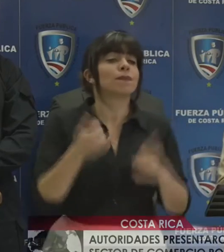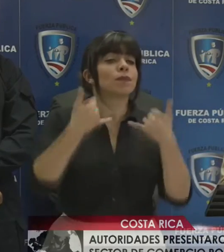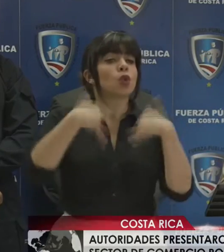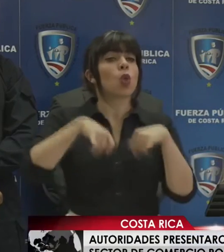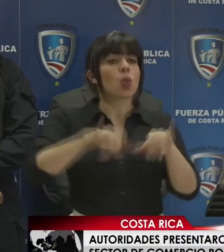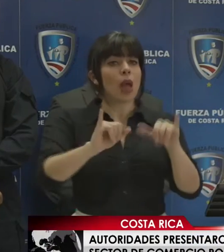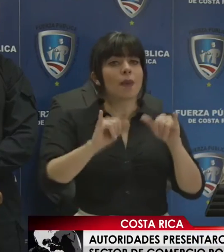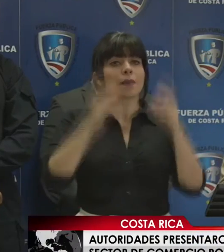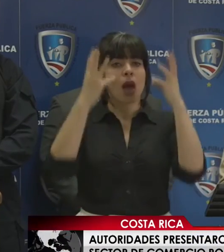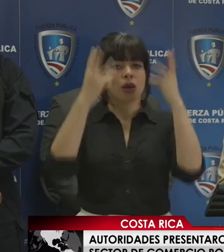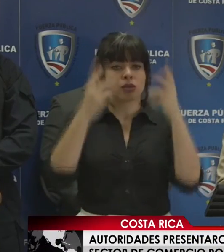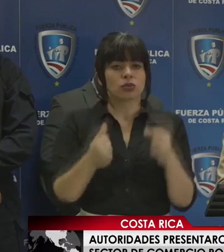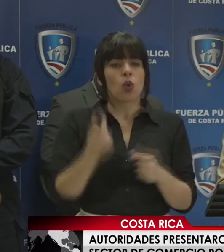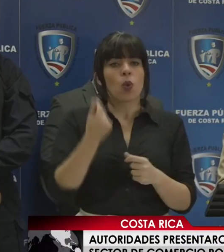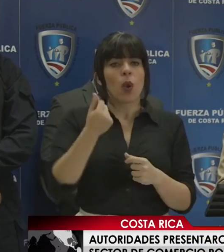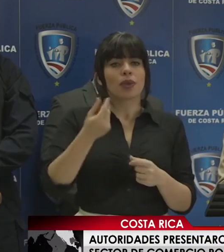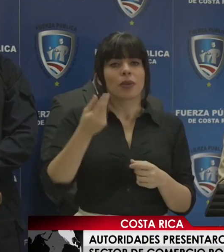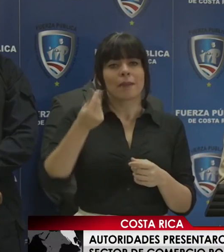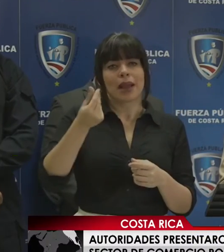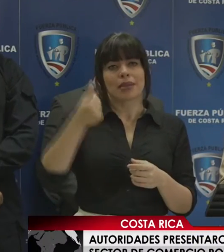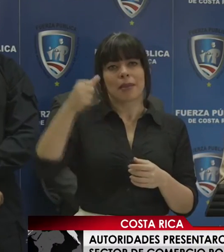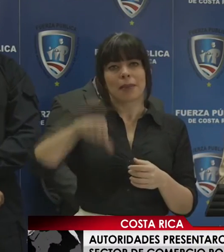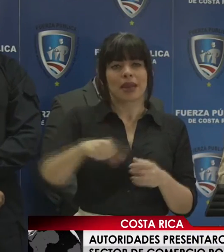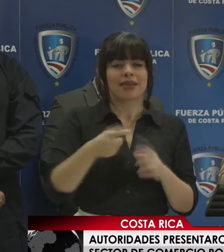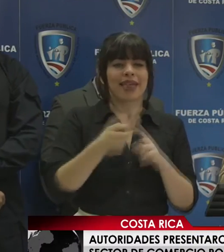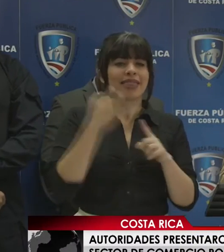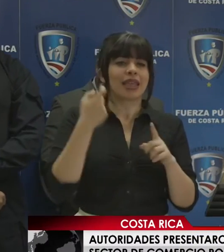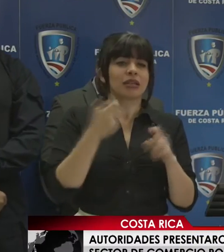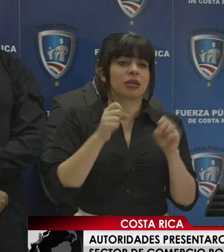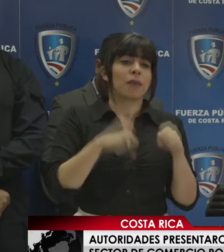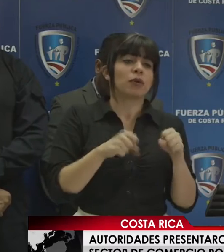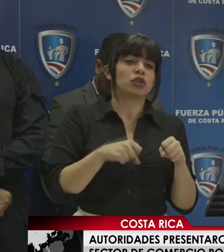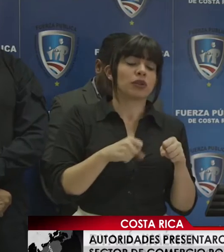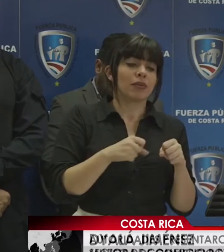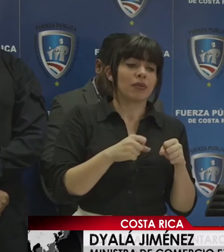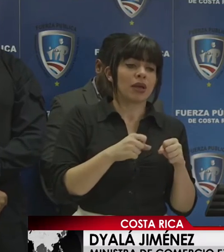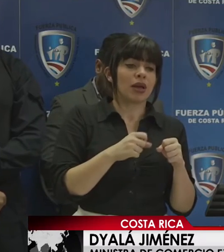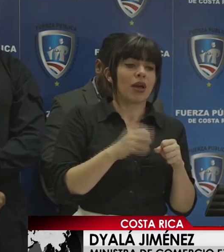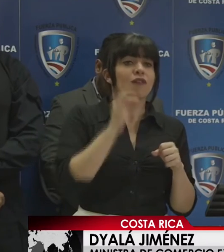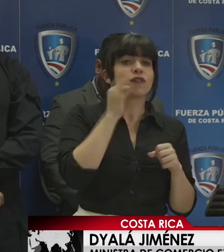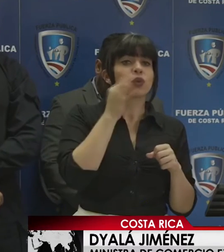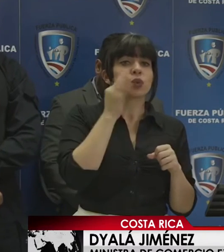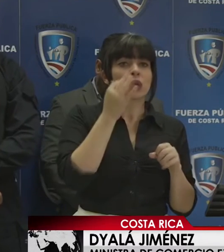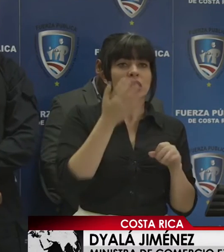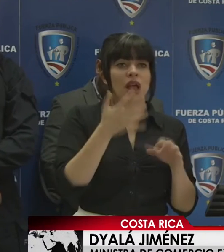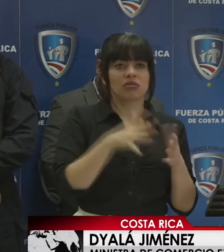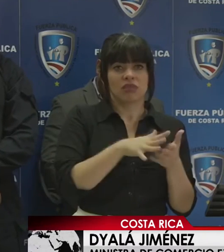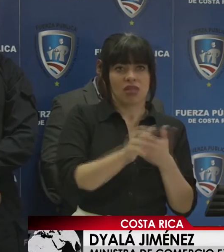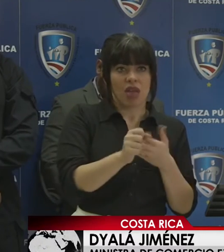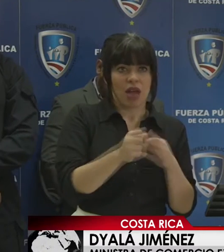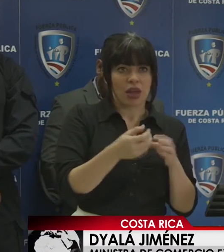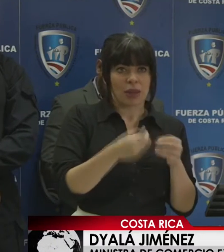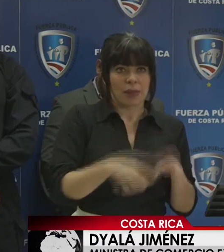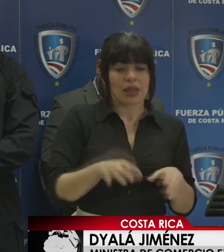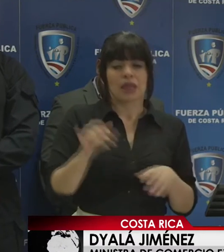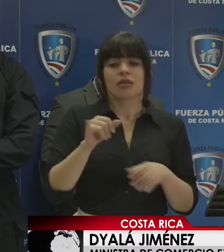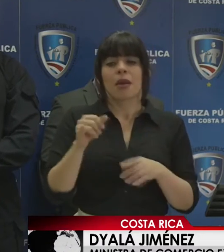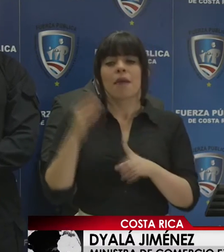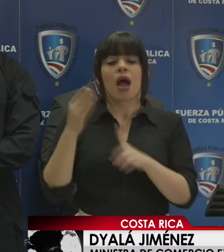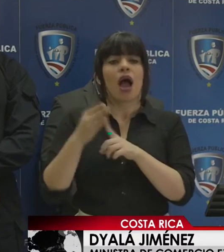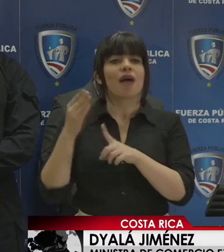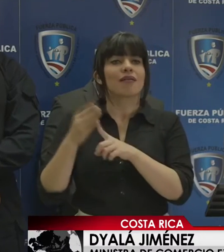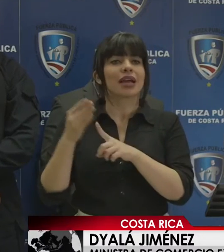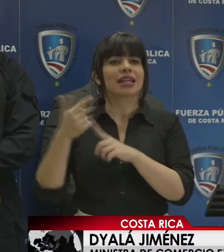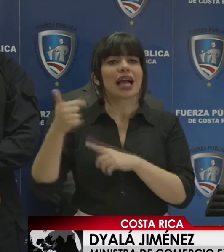Todavía se está cuantificando la pérdida. La pérdida va desde probablemente fruta perecedera, ¿verdad? Y también incluso afectaciones en